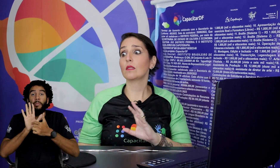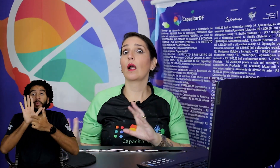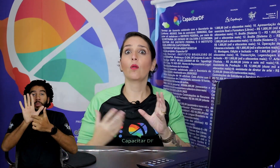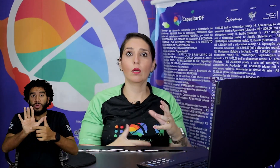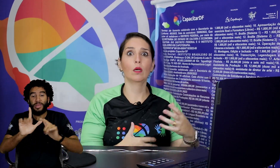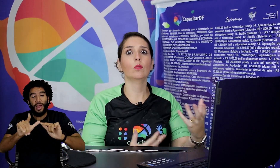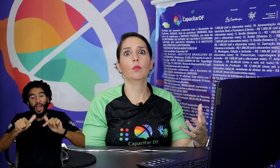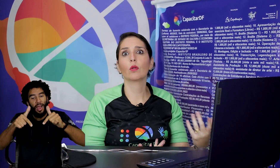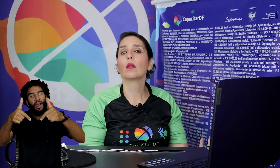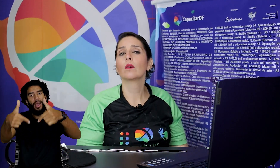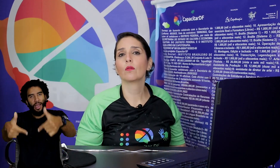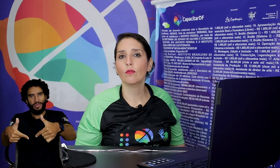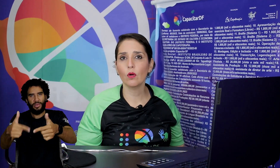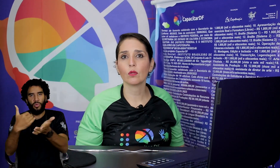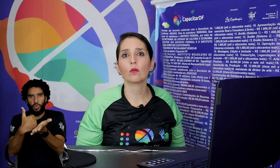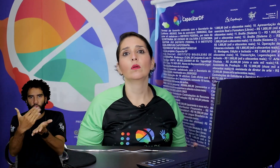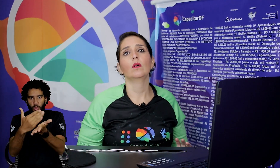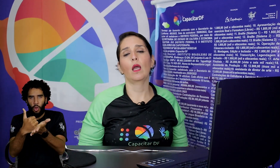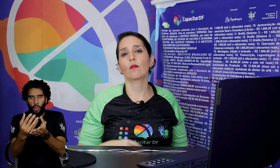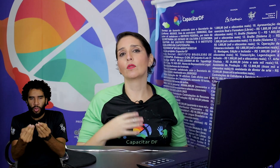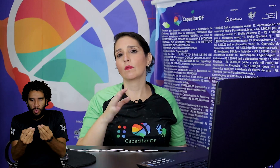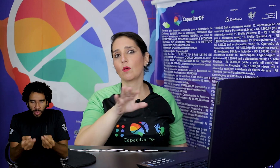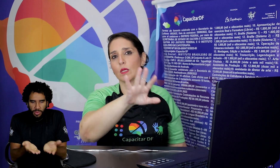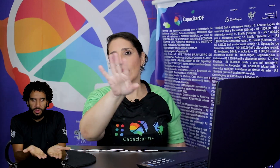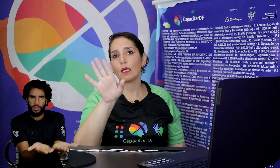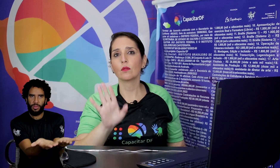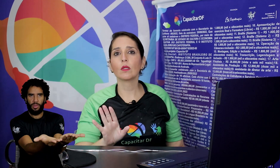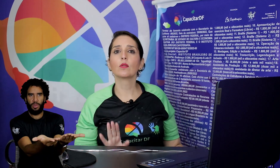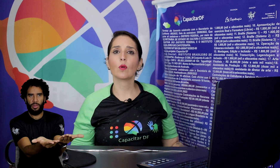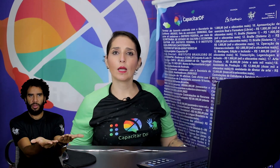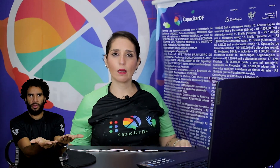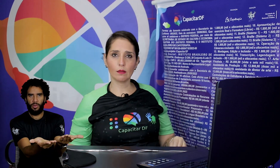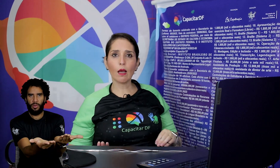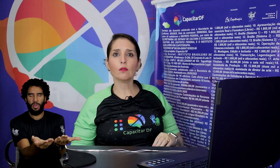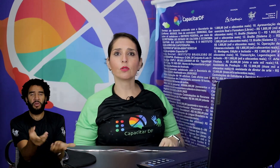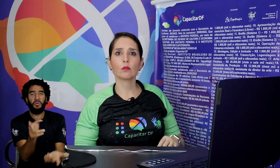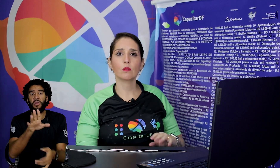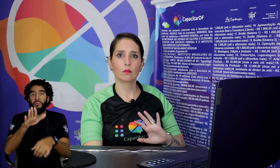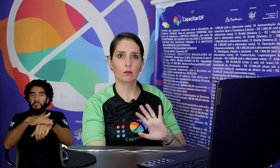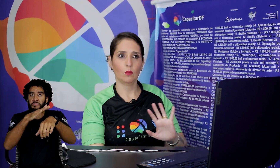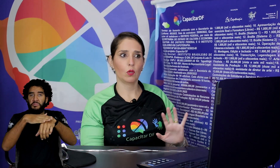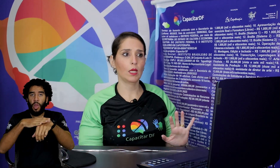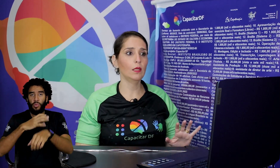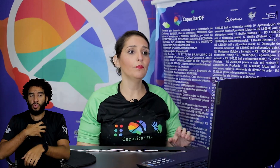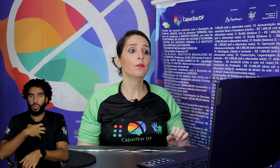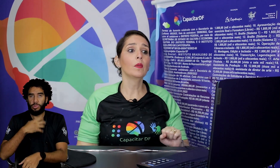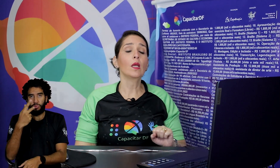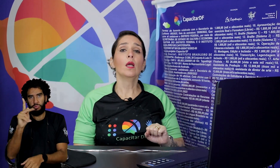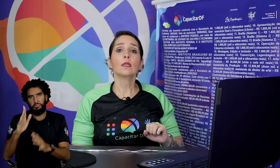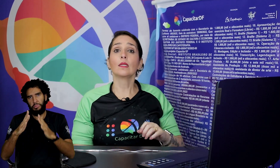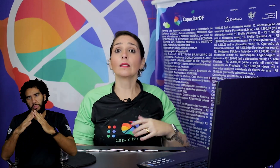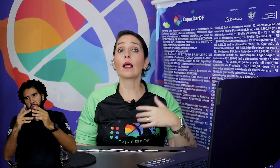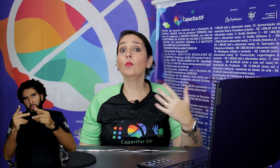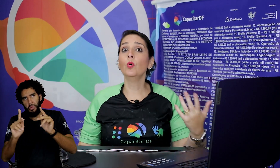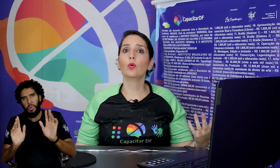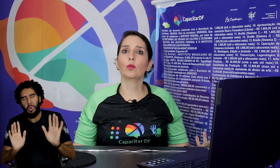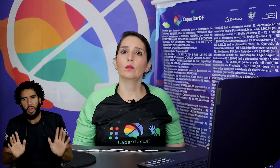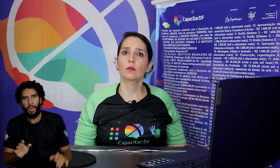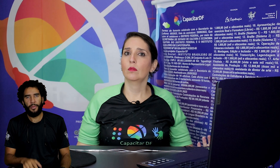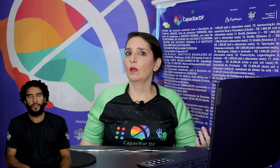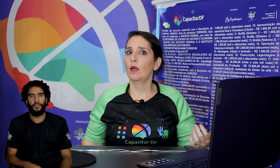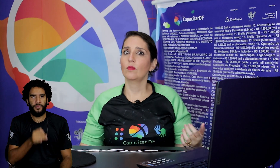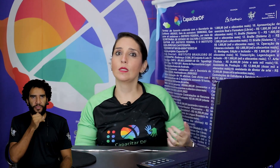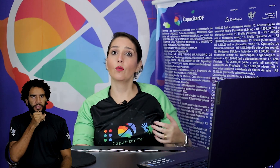você está colocando o bolo dentro do forno. E aí você vai usar dentro da sua realidade. Ok? Sentar no